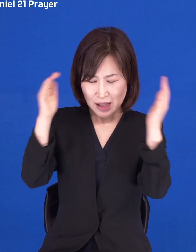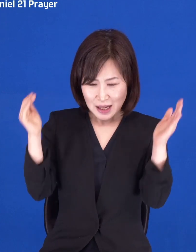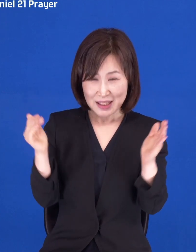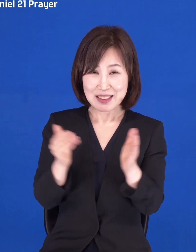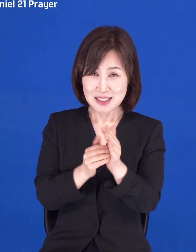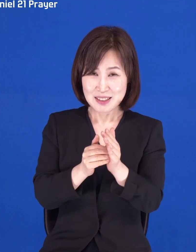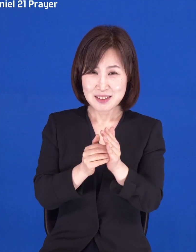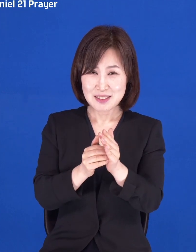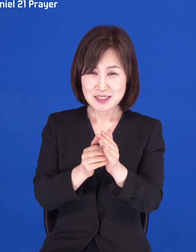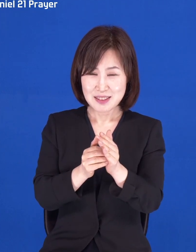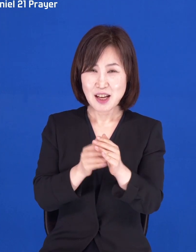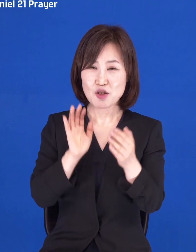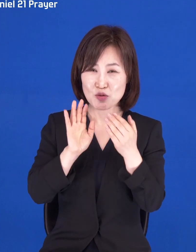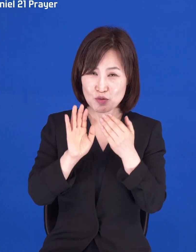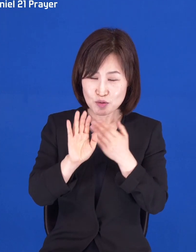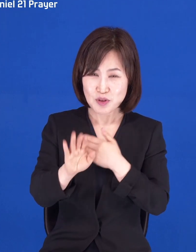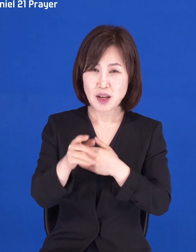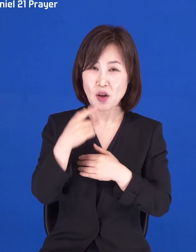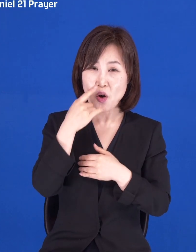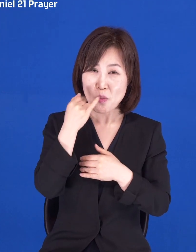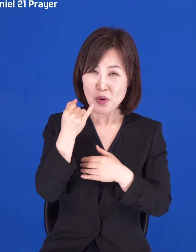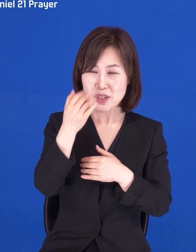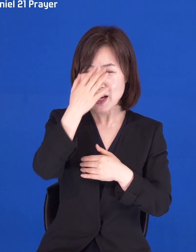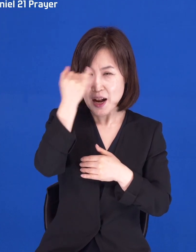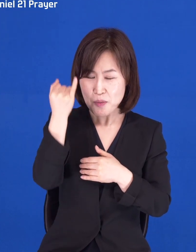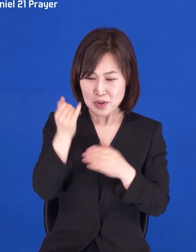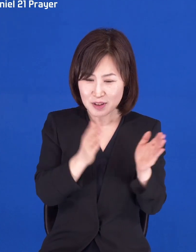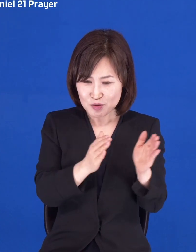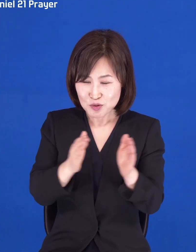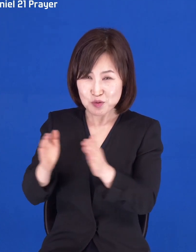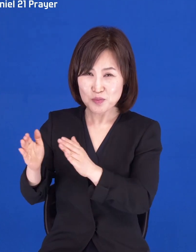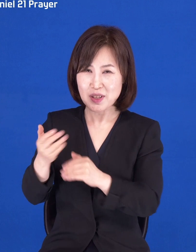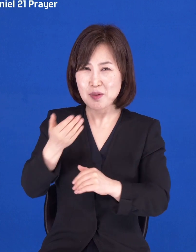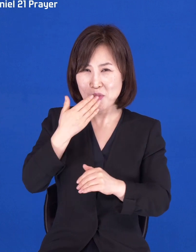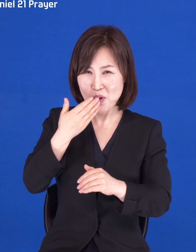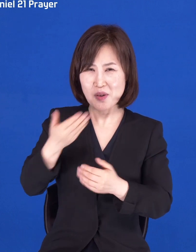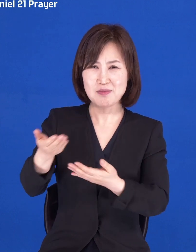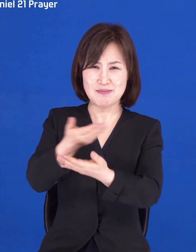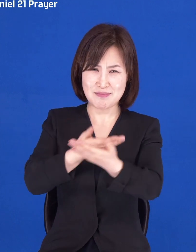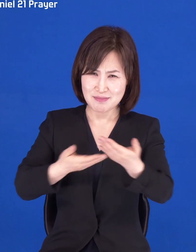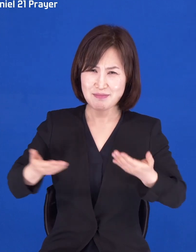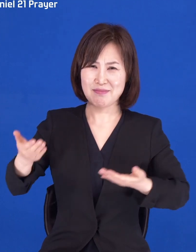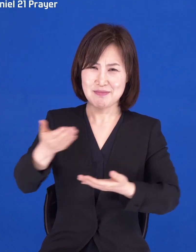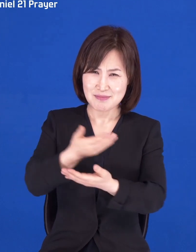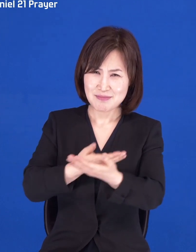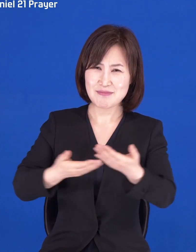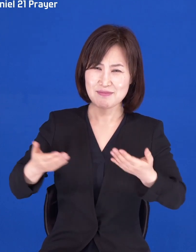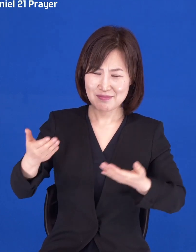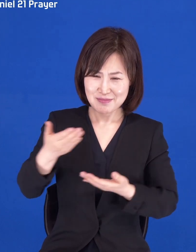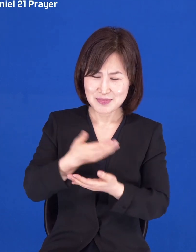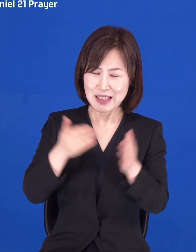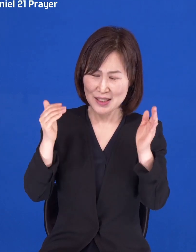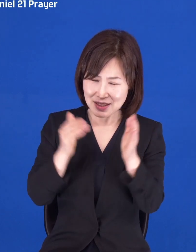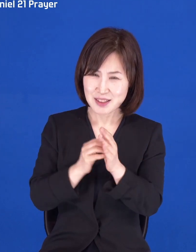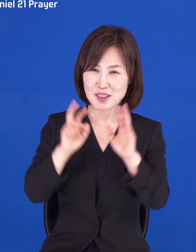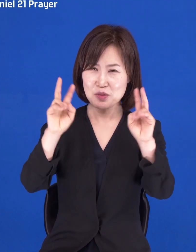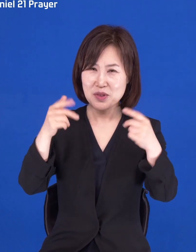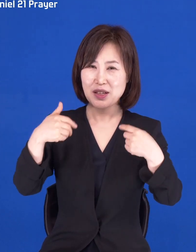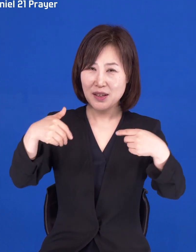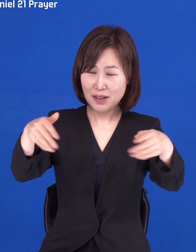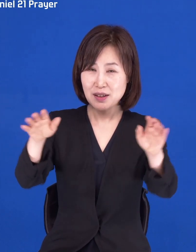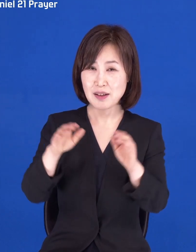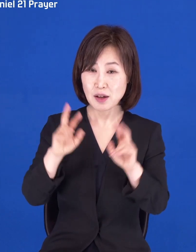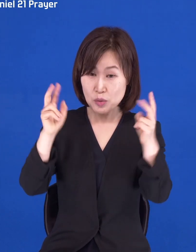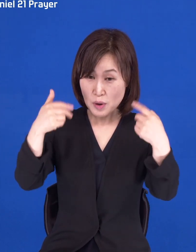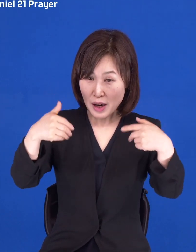콩 갈아서는 요리를 준비하신 것들을 식사 나누시면서 교제를 하시다 돌아가시는데, 돌아가실